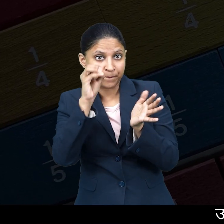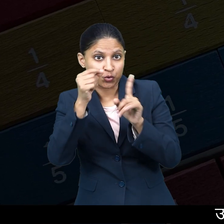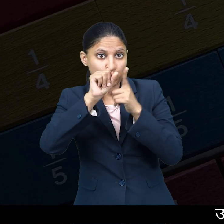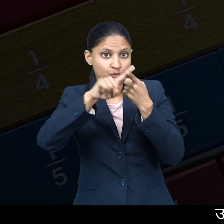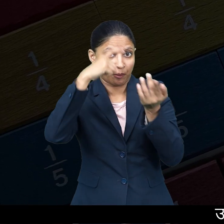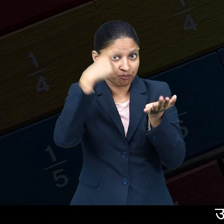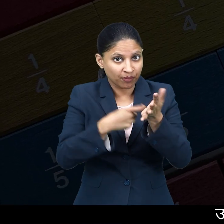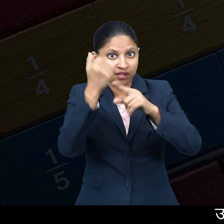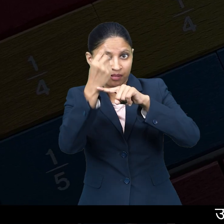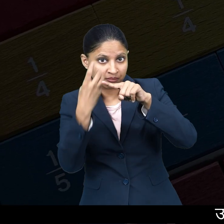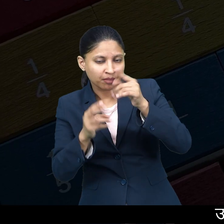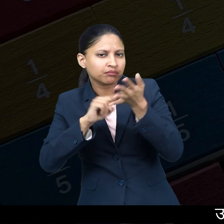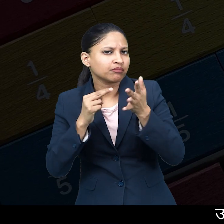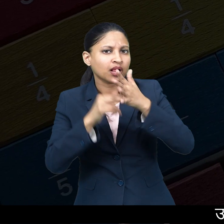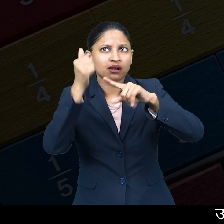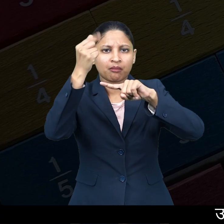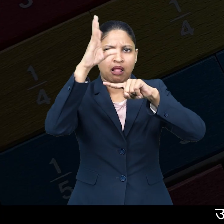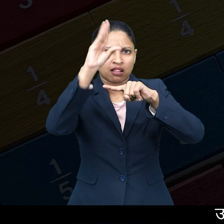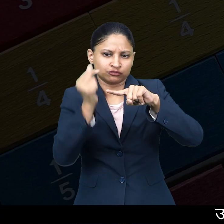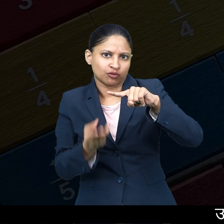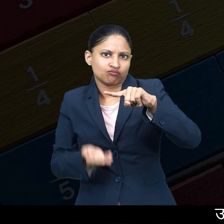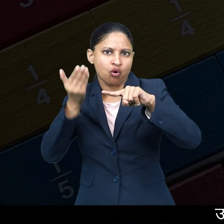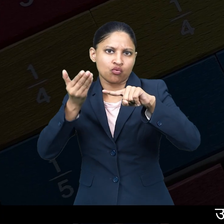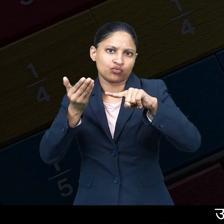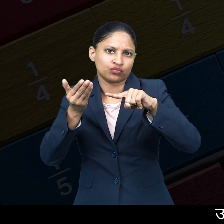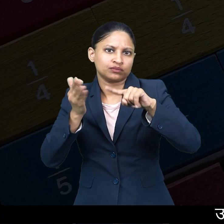उचित अंश 1 से कम होते हैं।